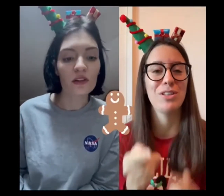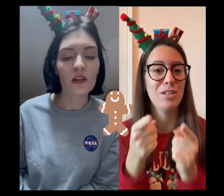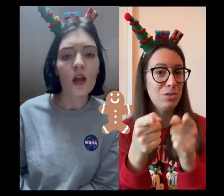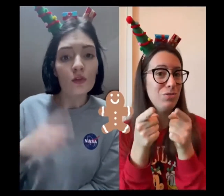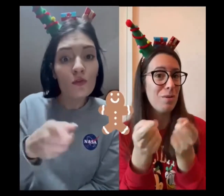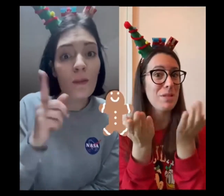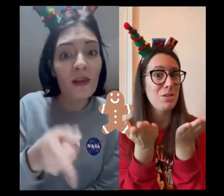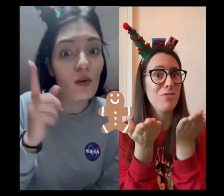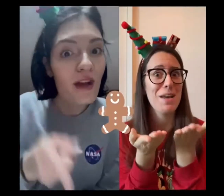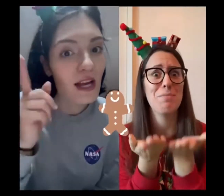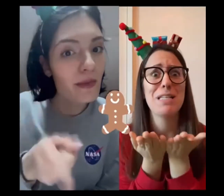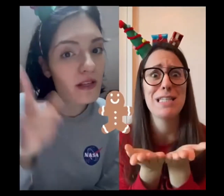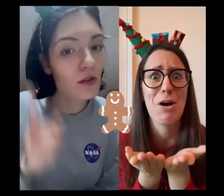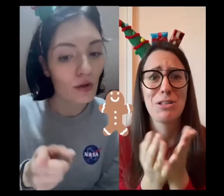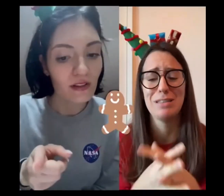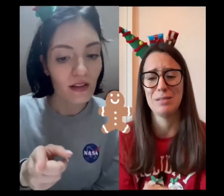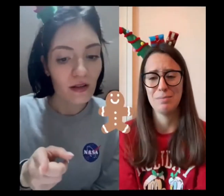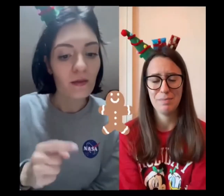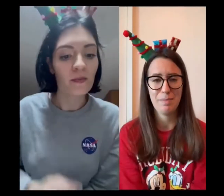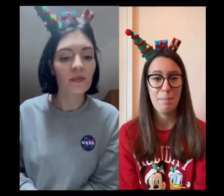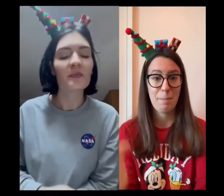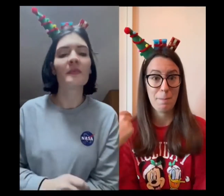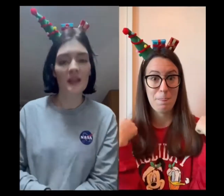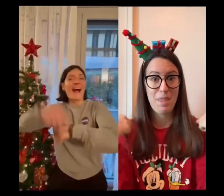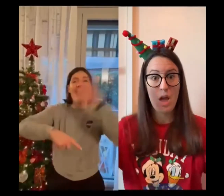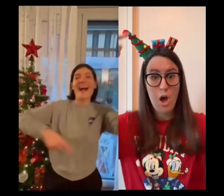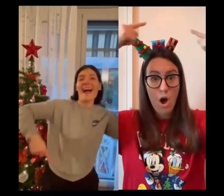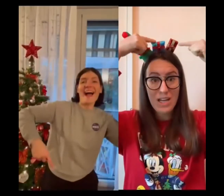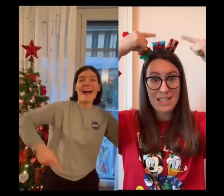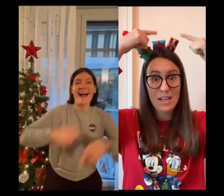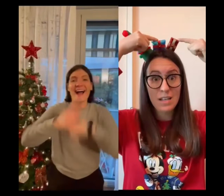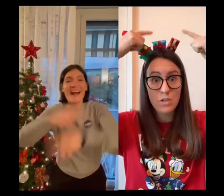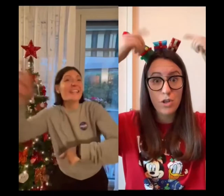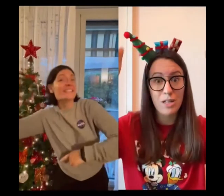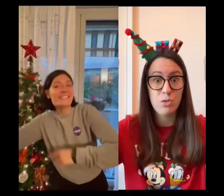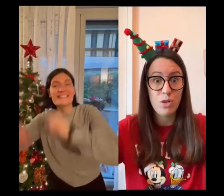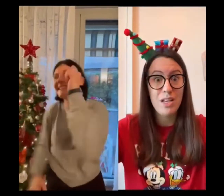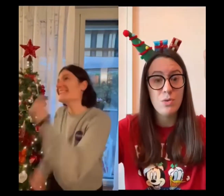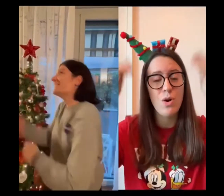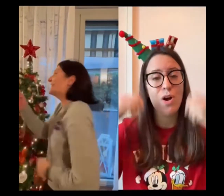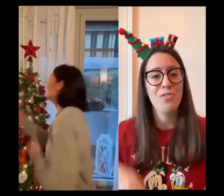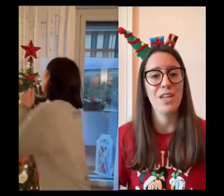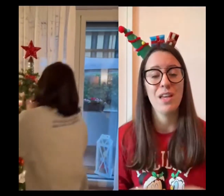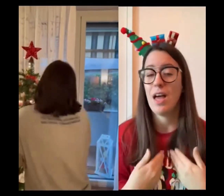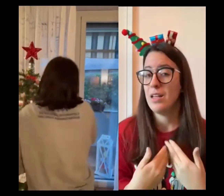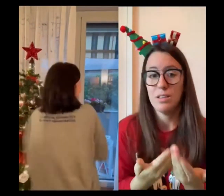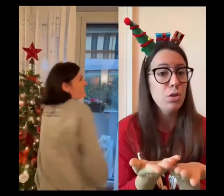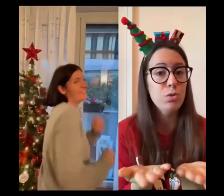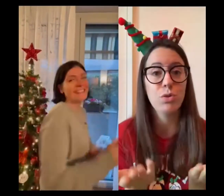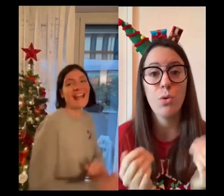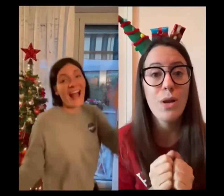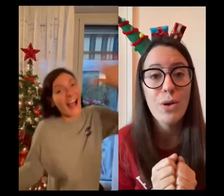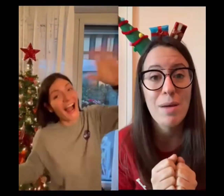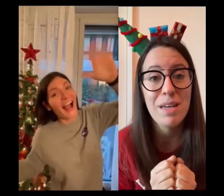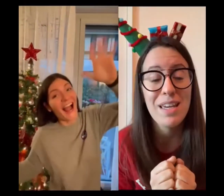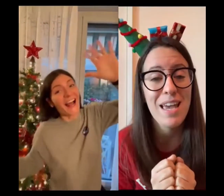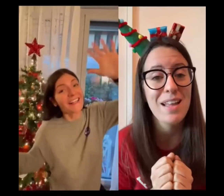notti. notti, Tu tu fammi fammi trovare trovare i i biscotti. biscotti. Ho castelli di giocattoli nuovi, ti do tutto quello che mi